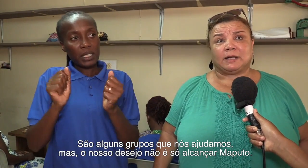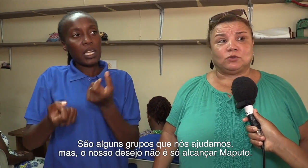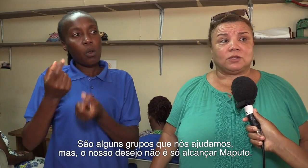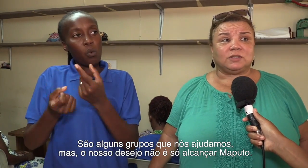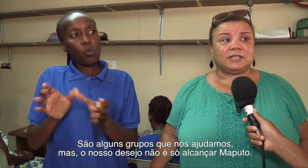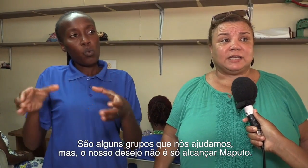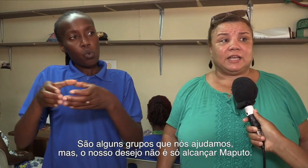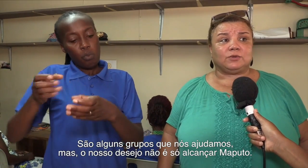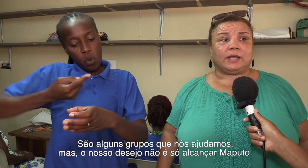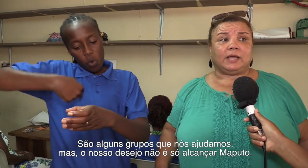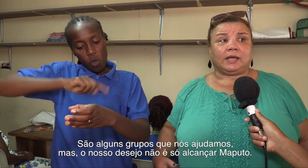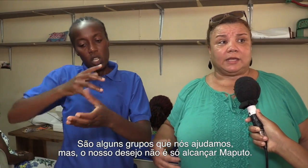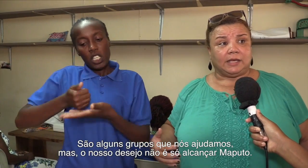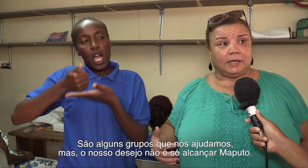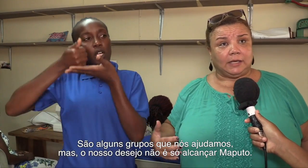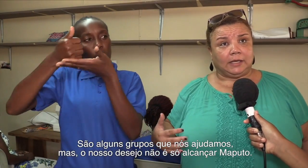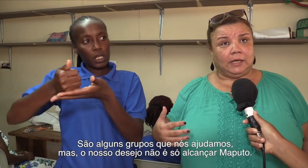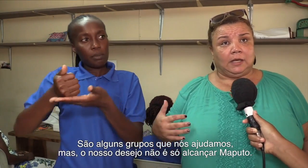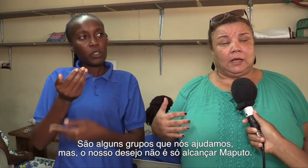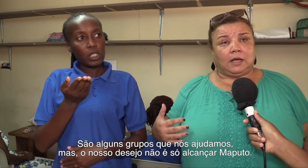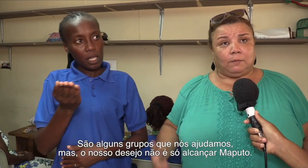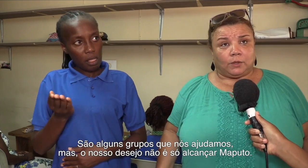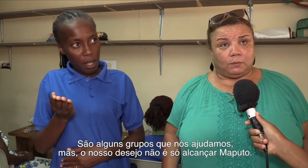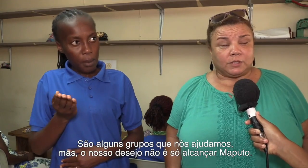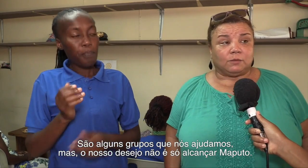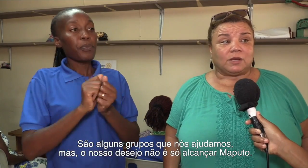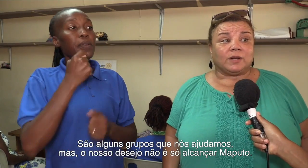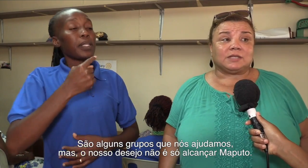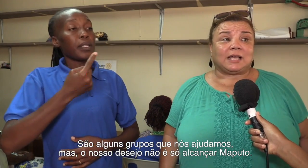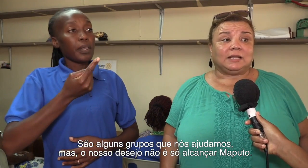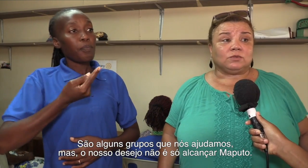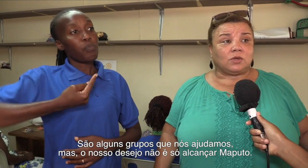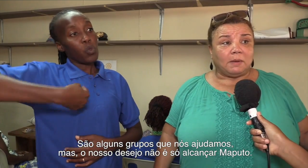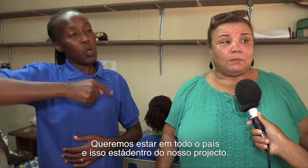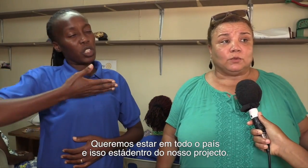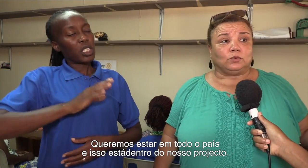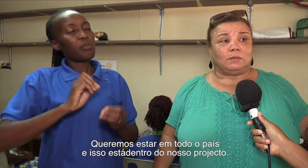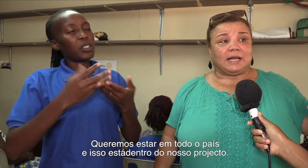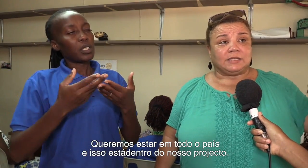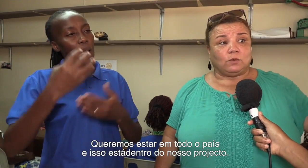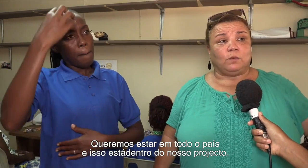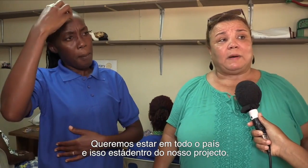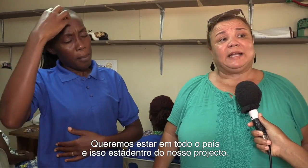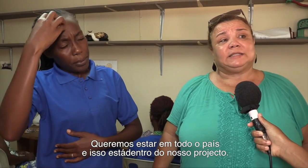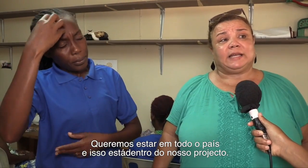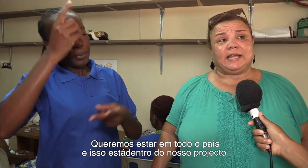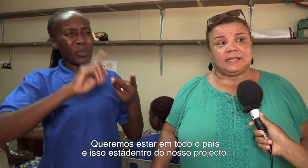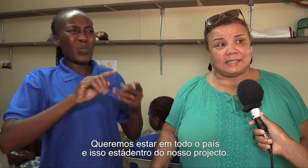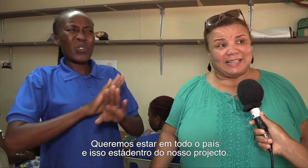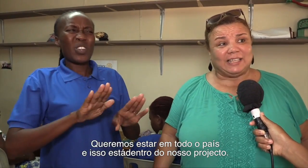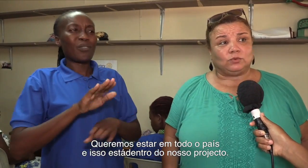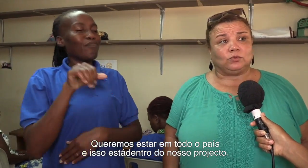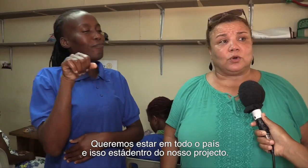Mas o nosso desejo é que possamos alcançar não só Maputo, mas o país,